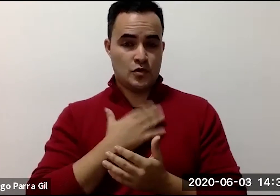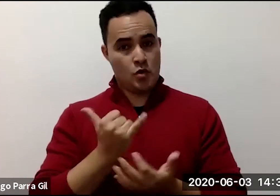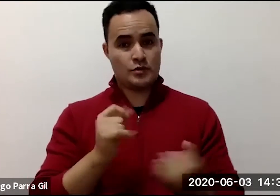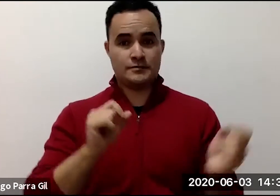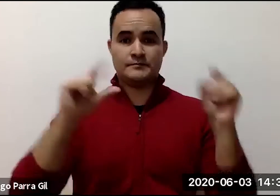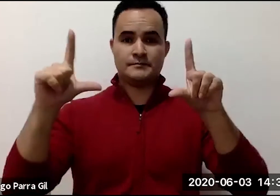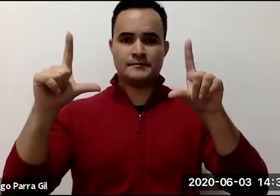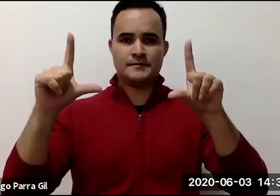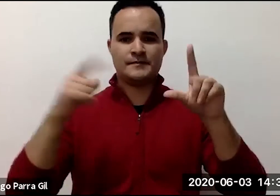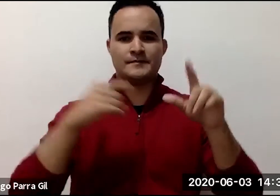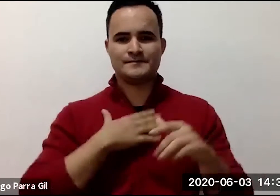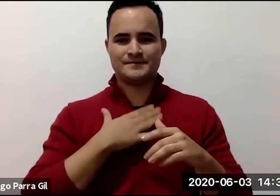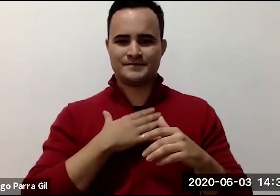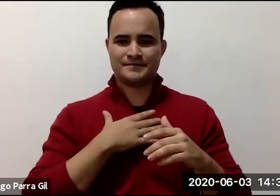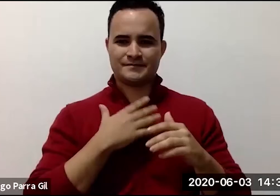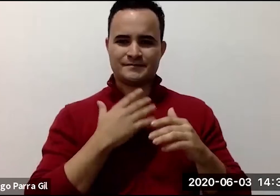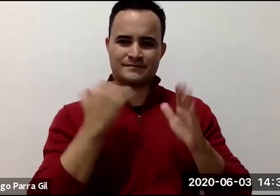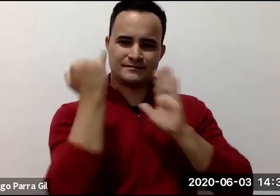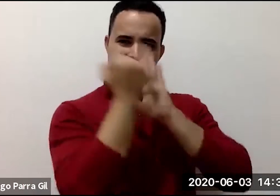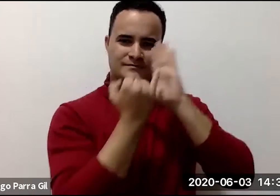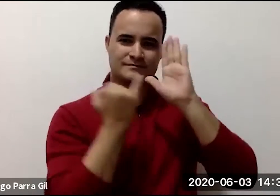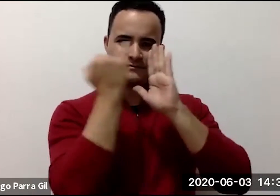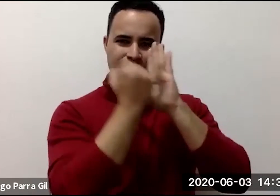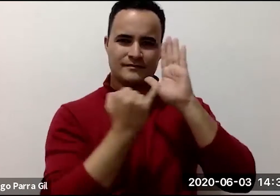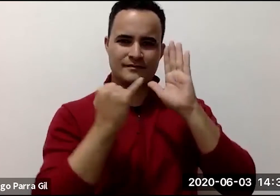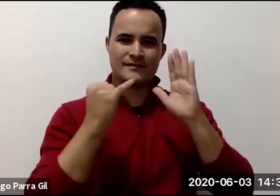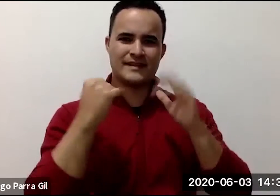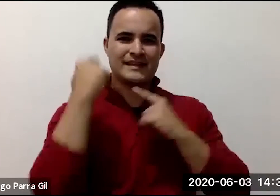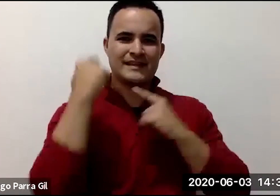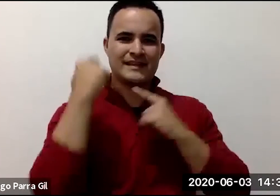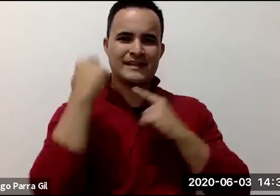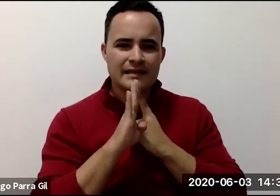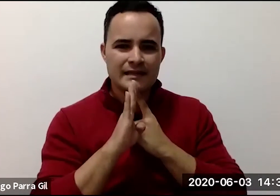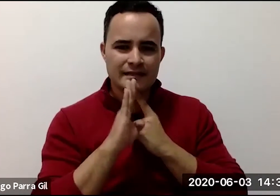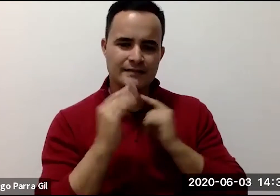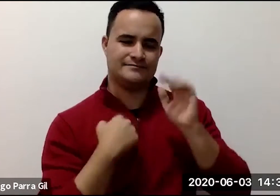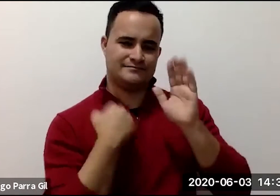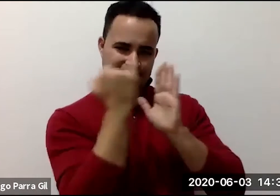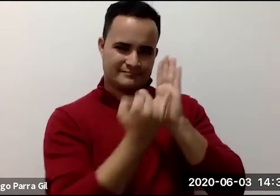de un dibujo que hizo en el Amazonas,